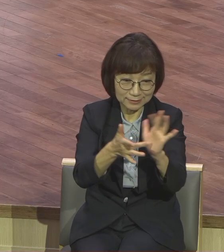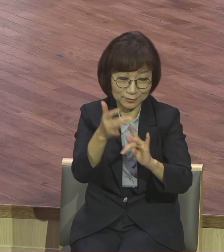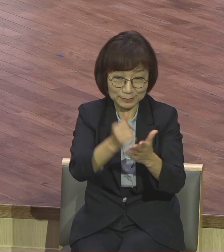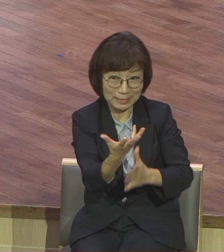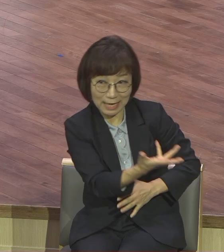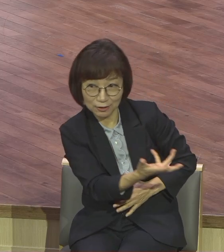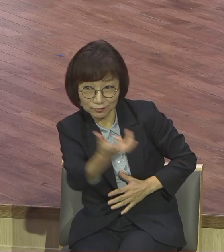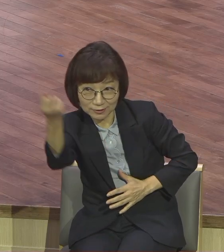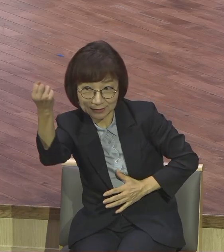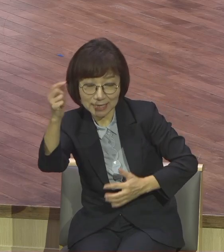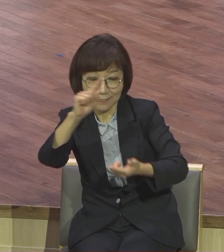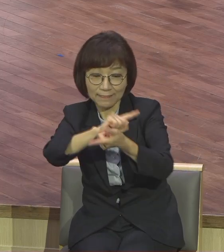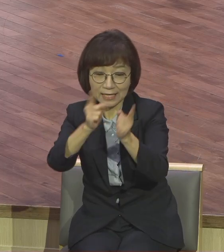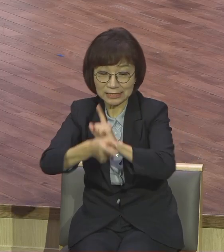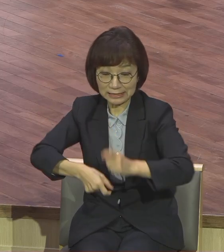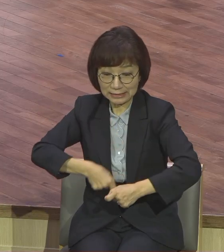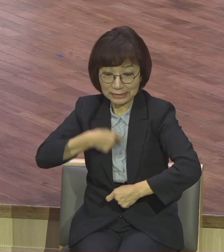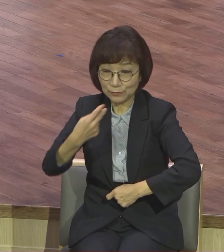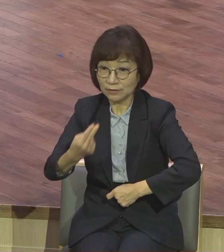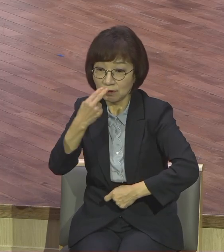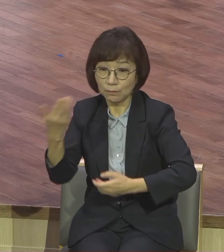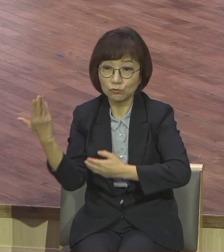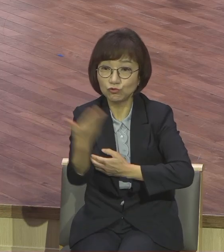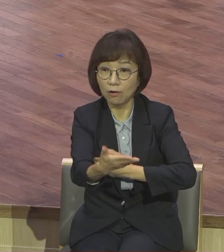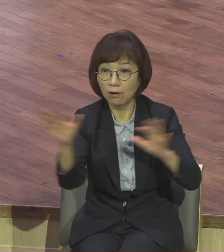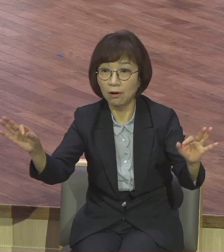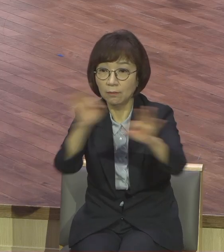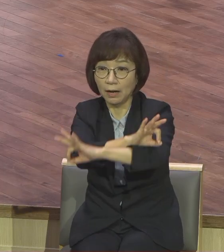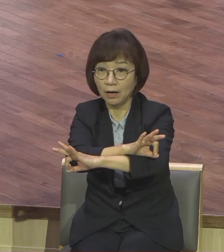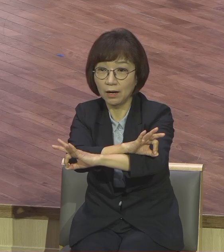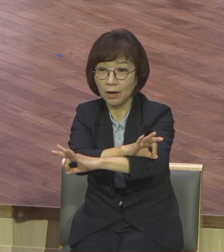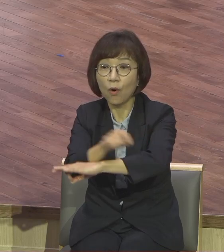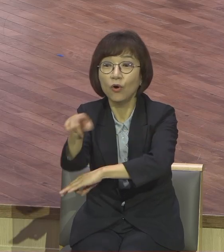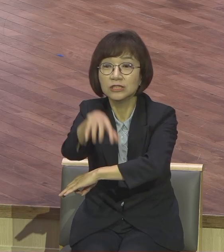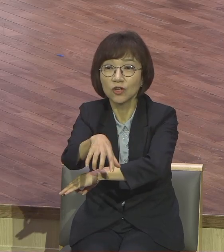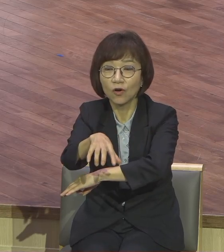의와 생명은 우리에게 주신 것이 십자가 사건이다.